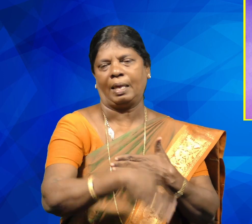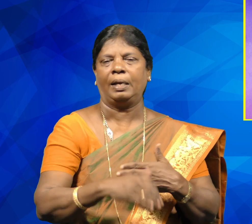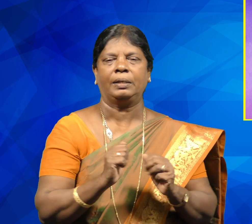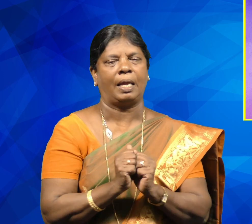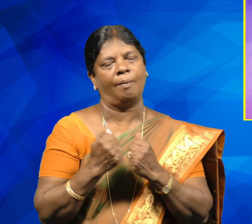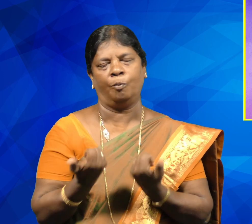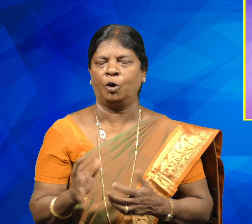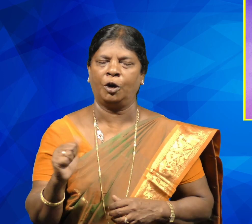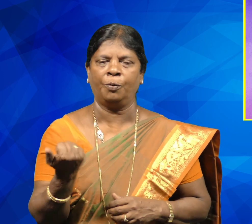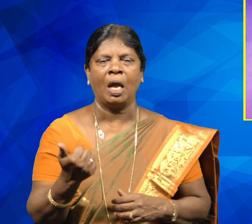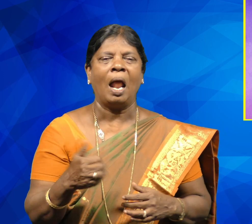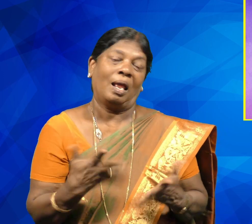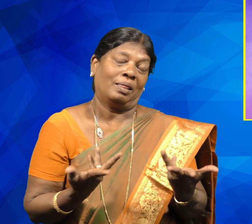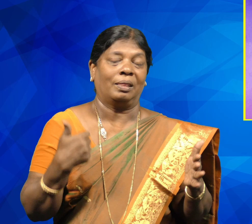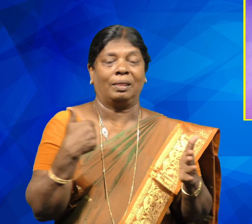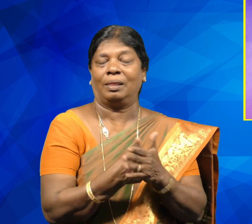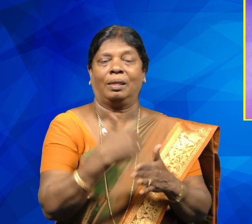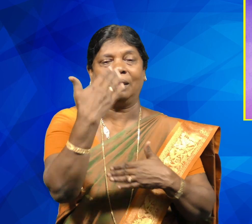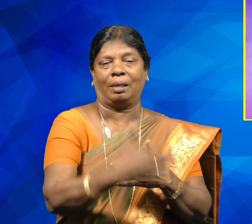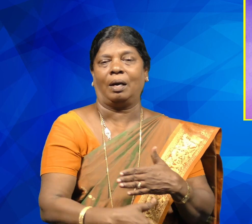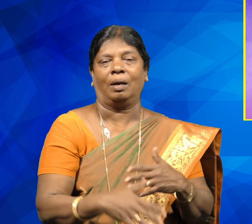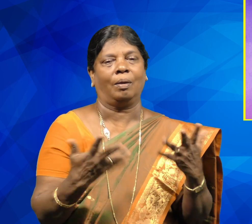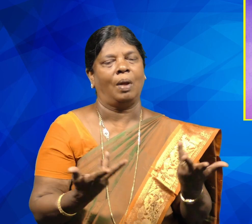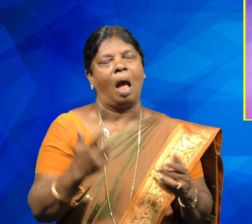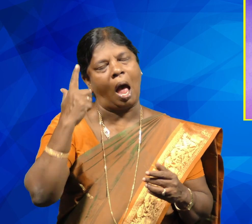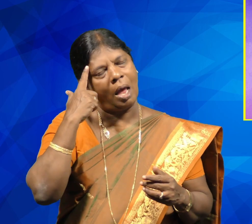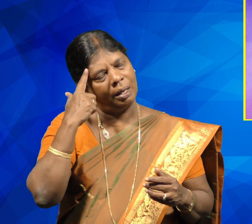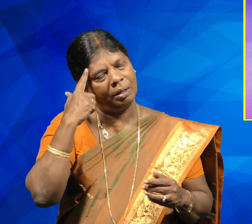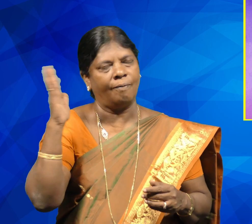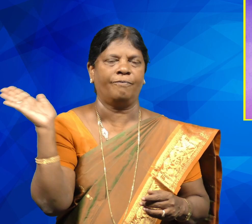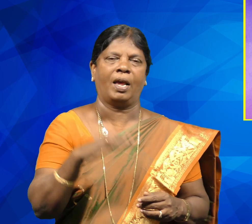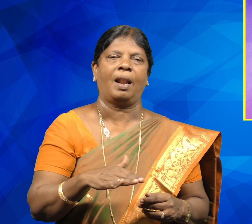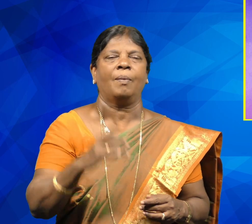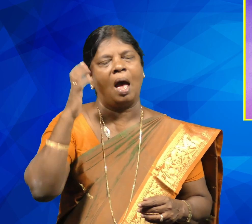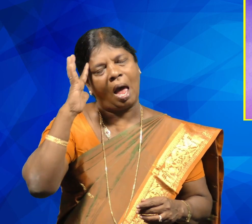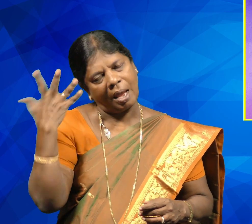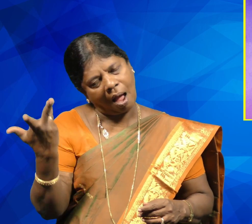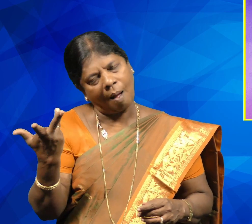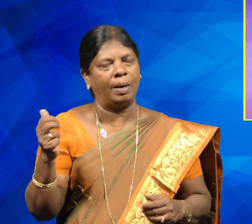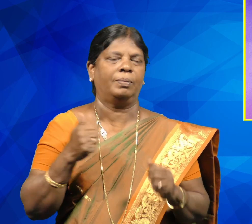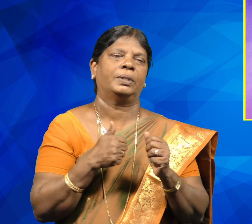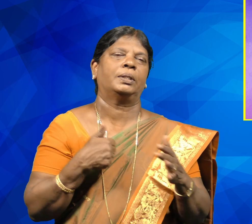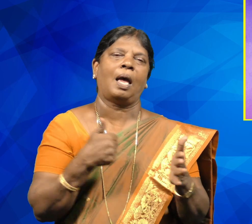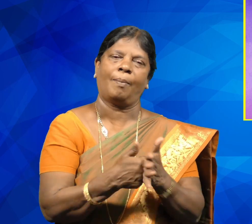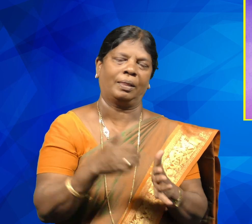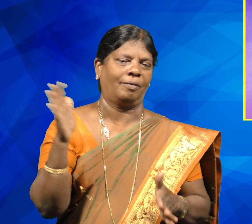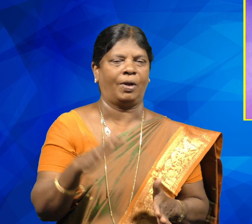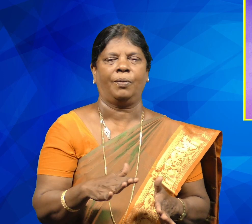நாம் தடுக்கலாம், தடுக்காமலும் இருக்கலாம். விபத்துக்கள் அறிந்து வரலாம், அறியாமலும்